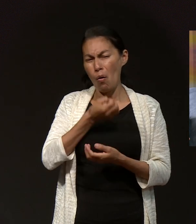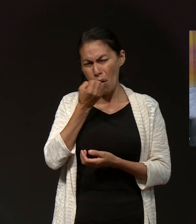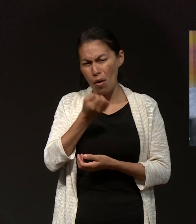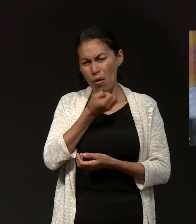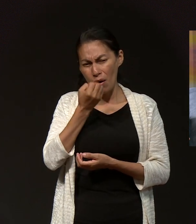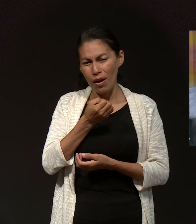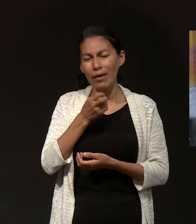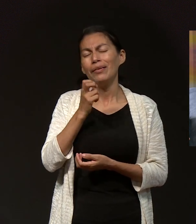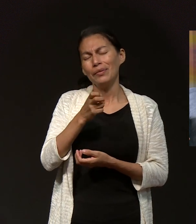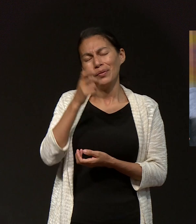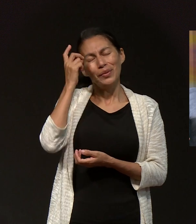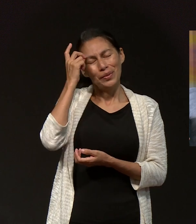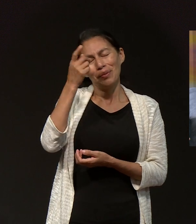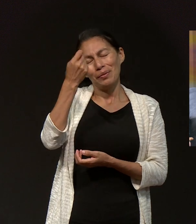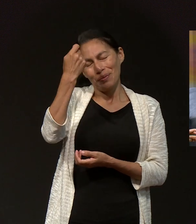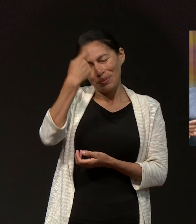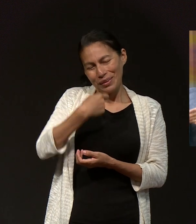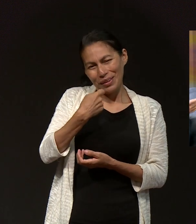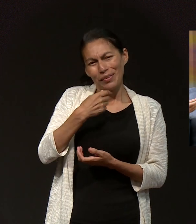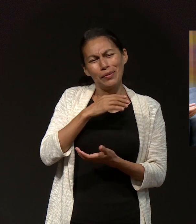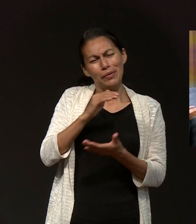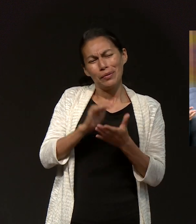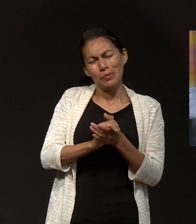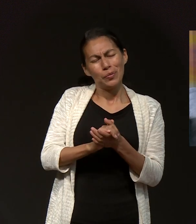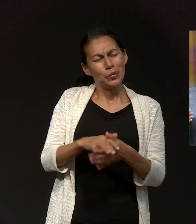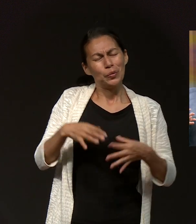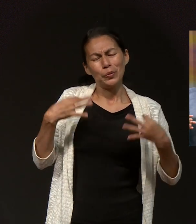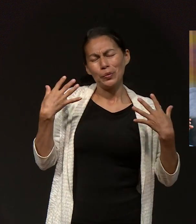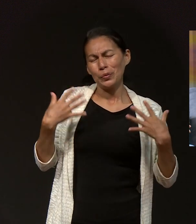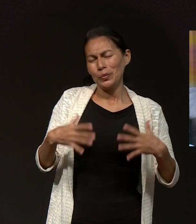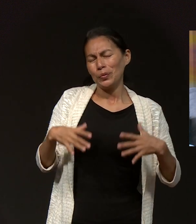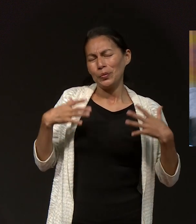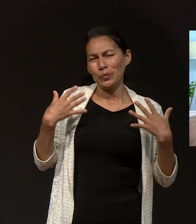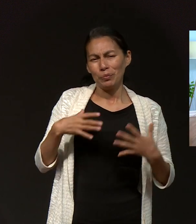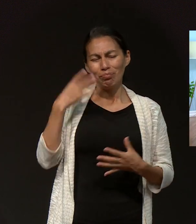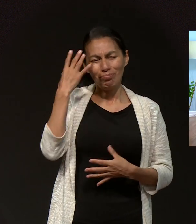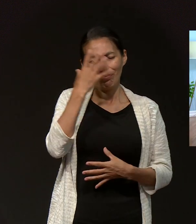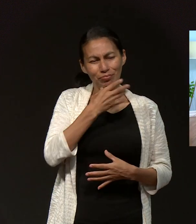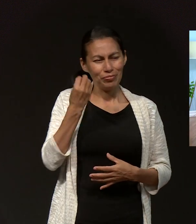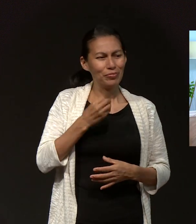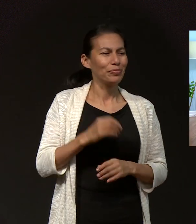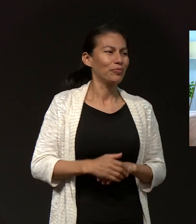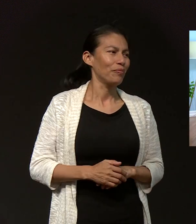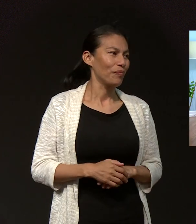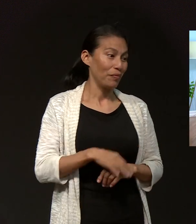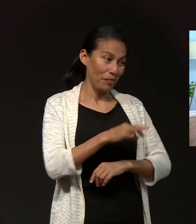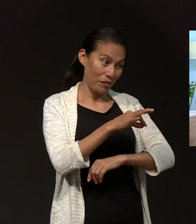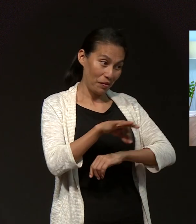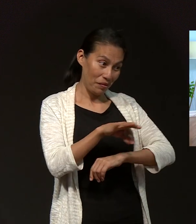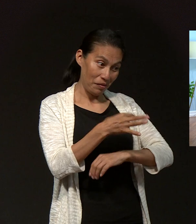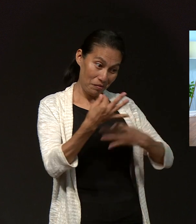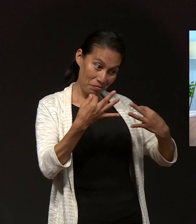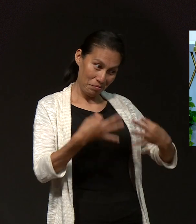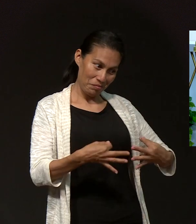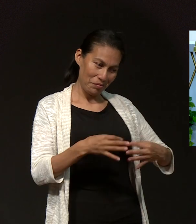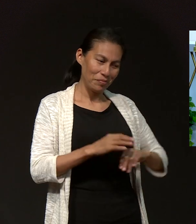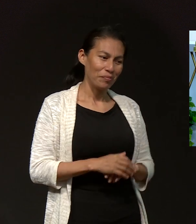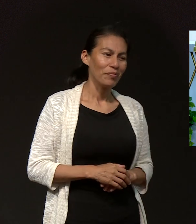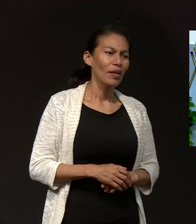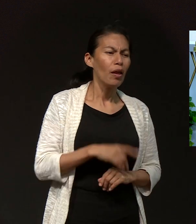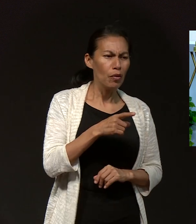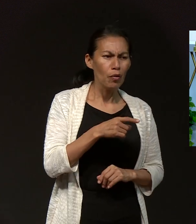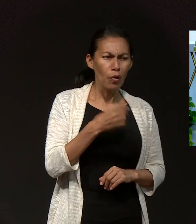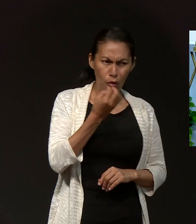mucha oración y Dios me bendijo con un excelente esposo. arquitecto de primera, ¿verdad? Exactamente. Rubén, tú también